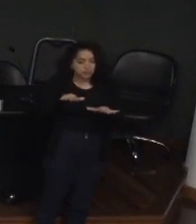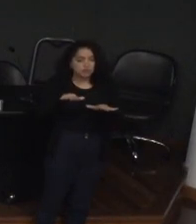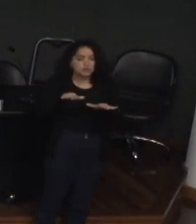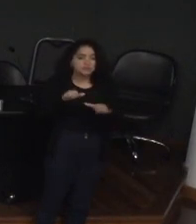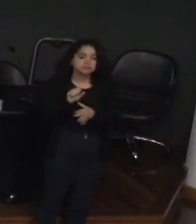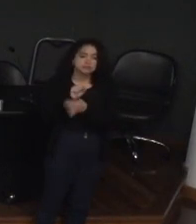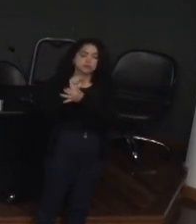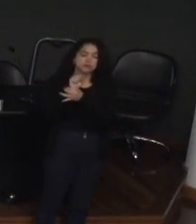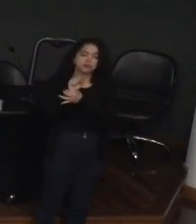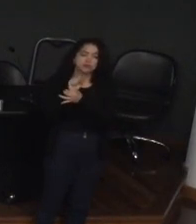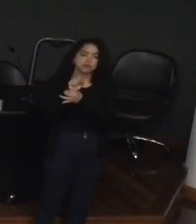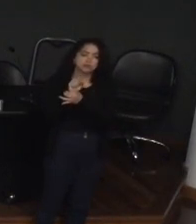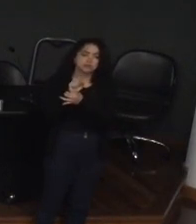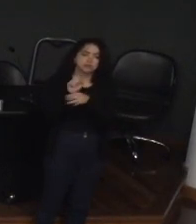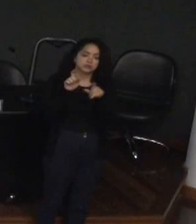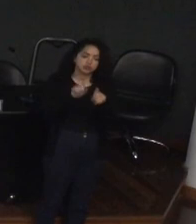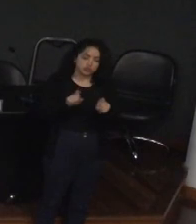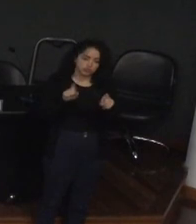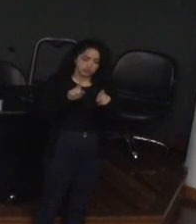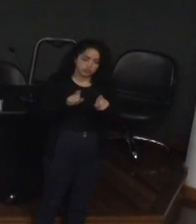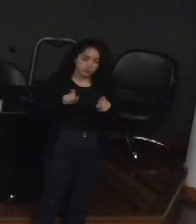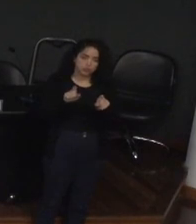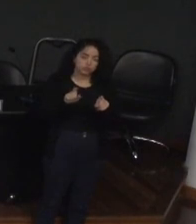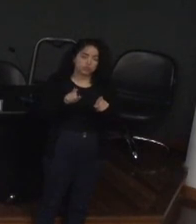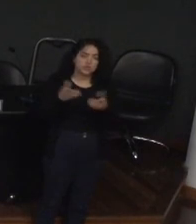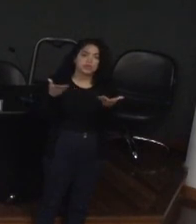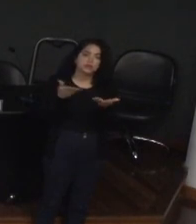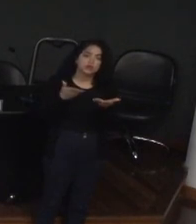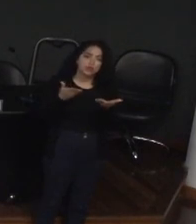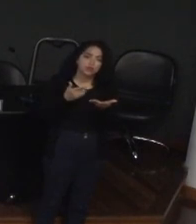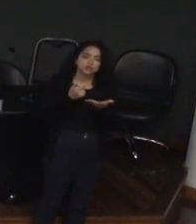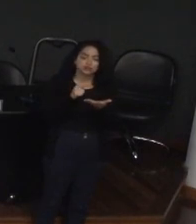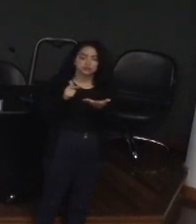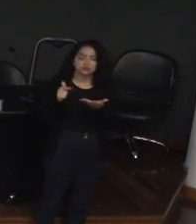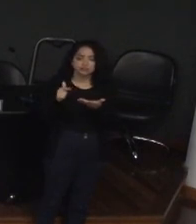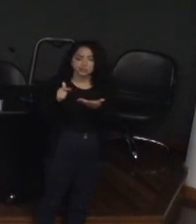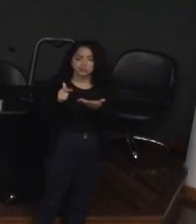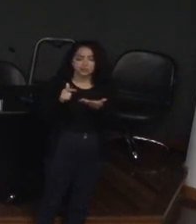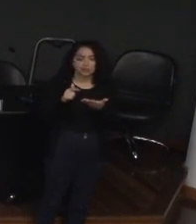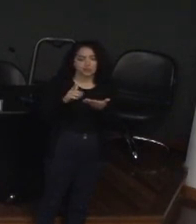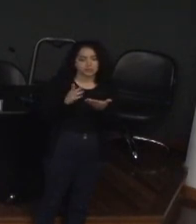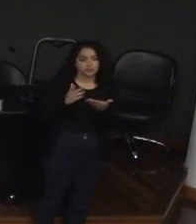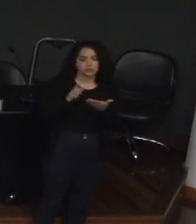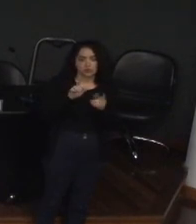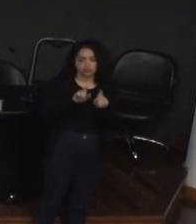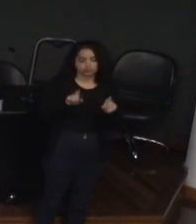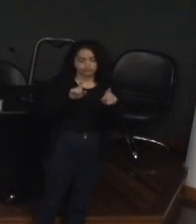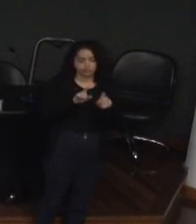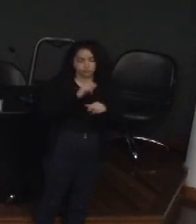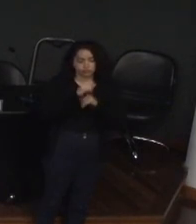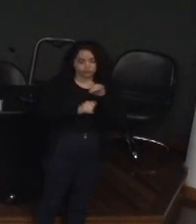no caso aí, enfim, acesso. É que hoje já não tem mais físico, né? Tudo mesmo pelo meio digital.